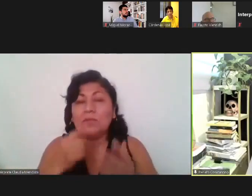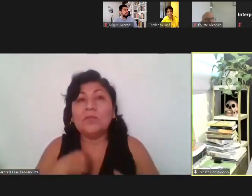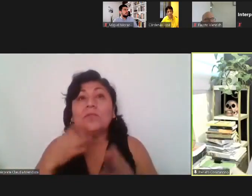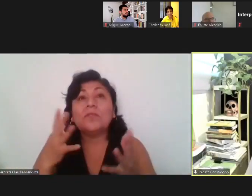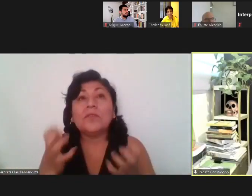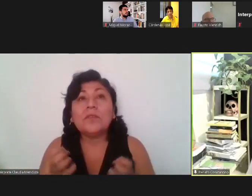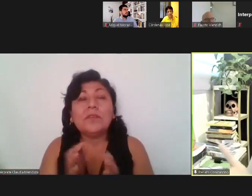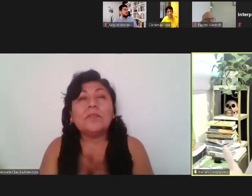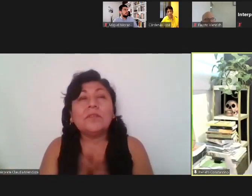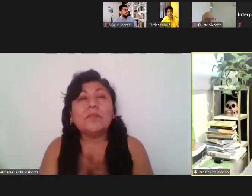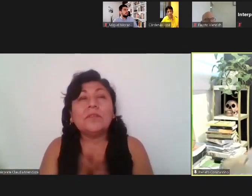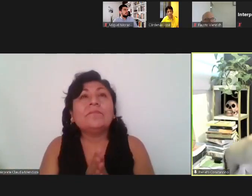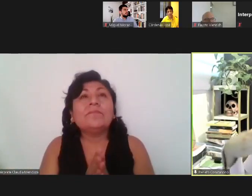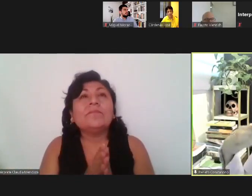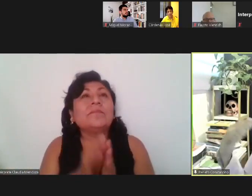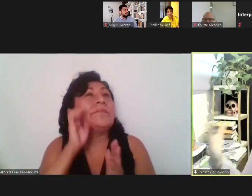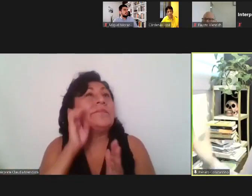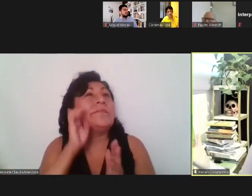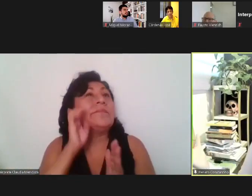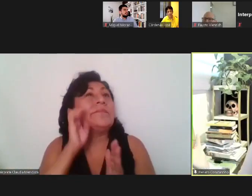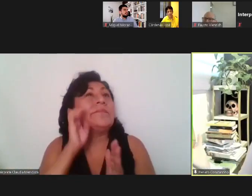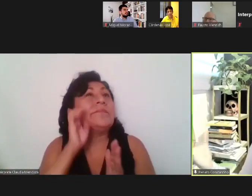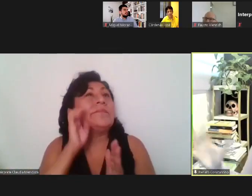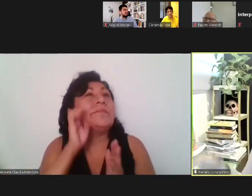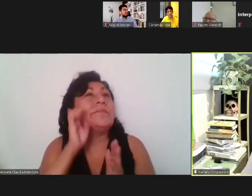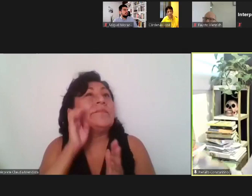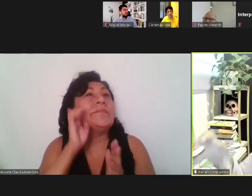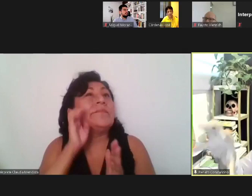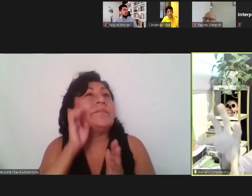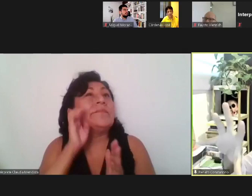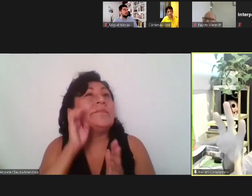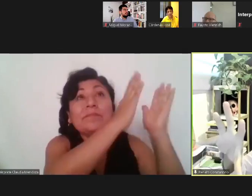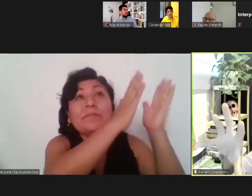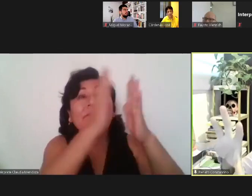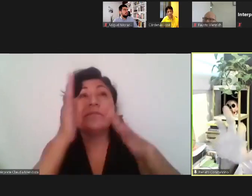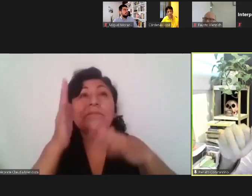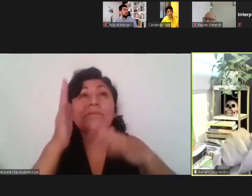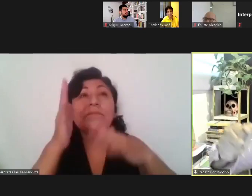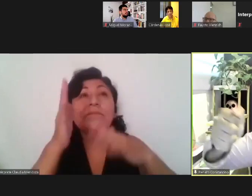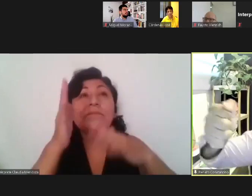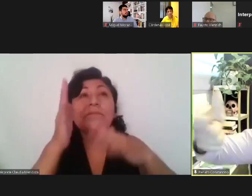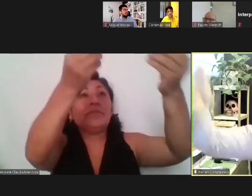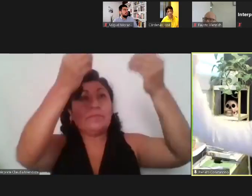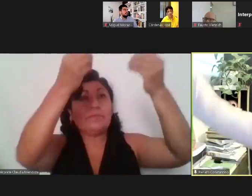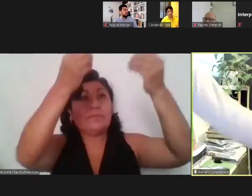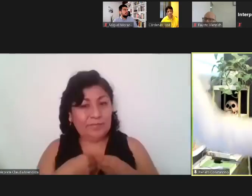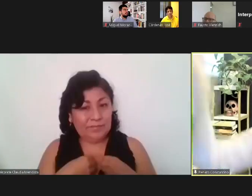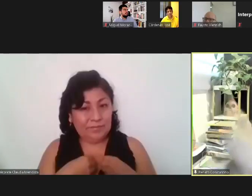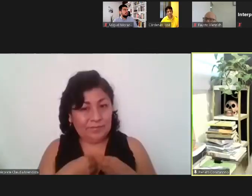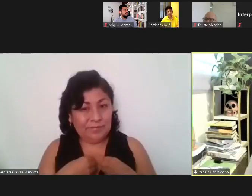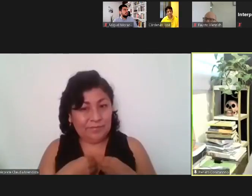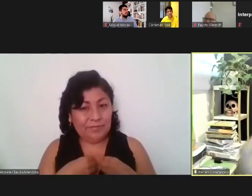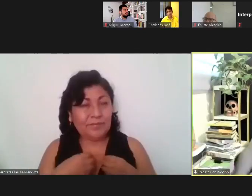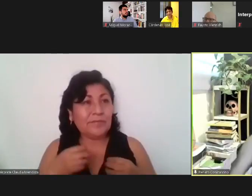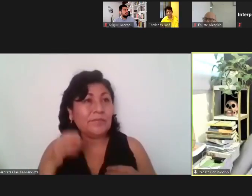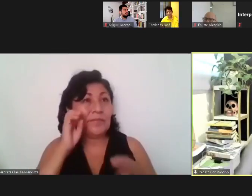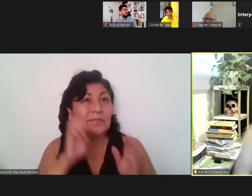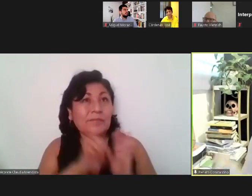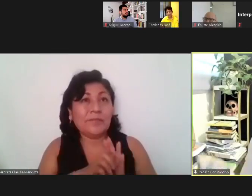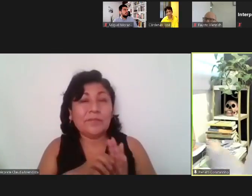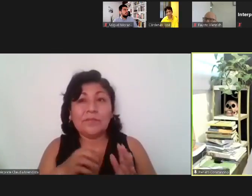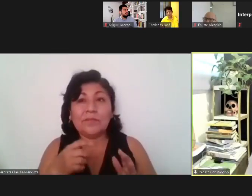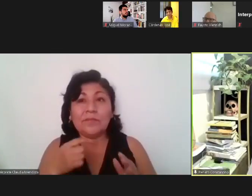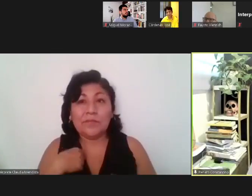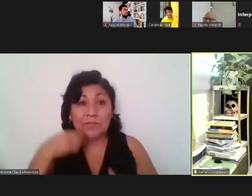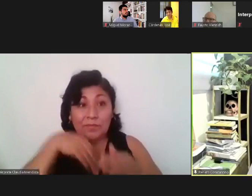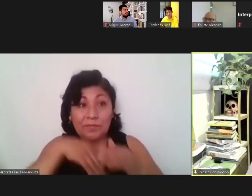Y así como la biblioteca al resto de personas se lo otorga, o sea, le otorga el ejemplar impreso, yo quiero que a mí